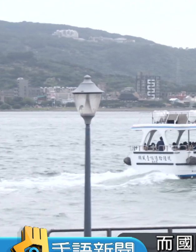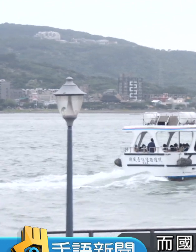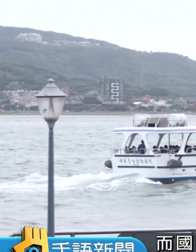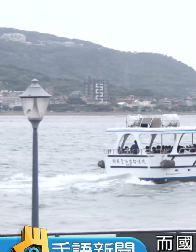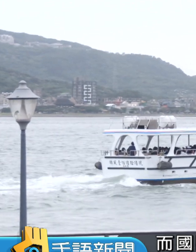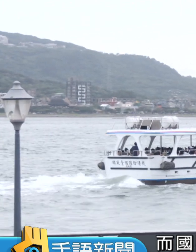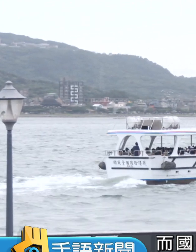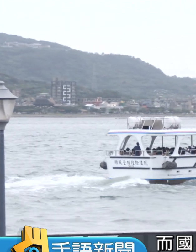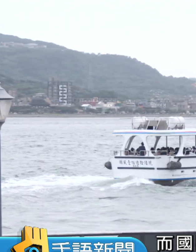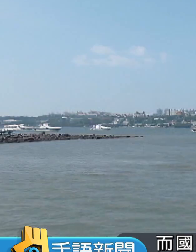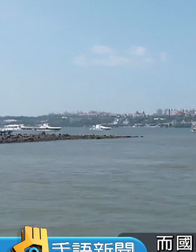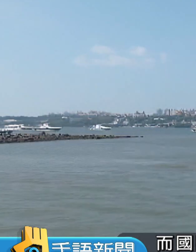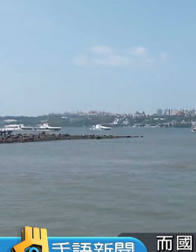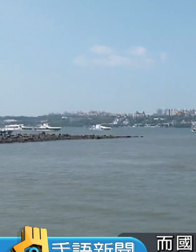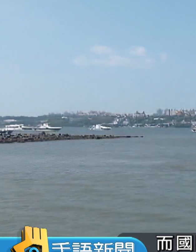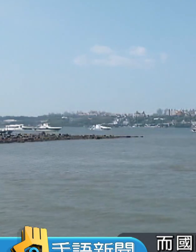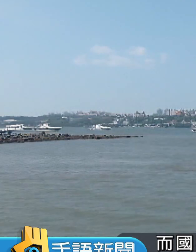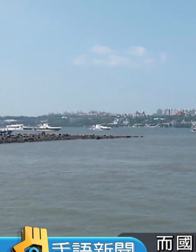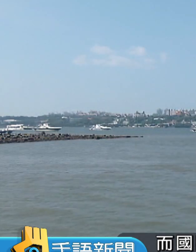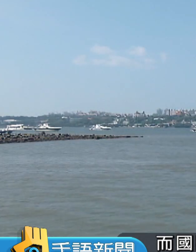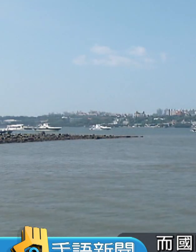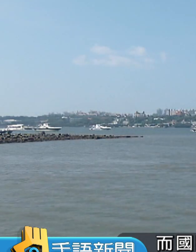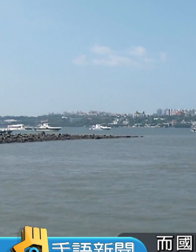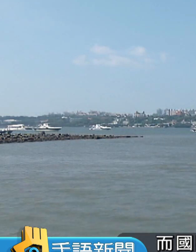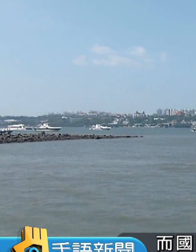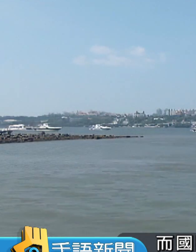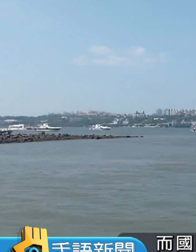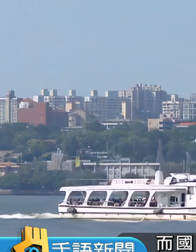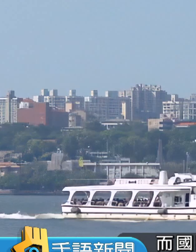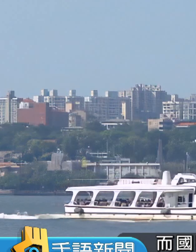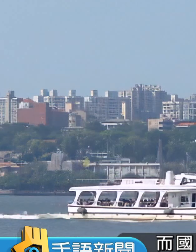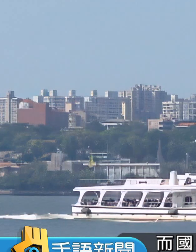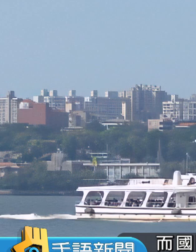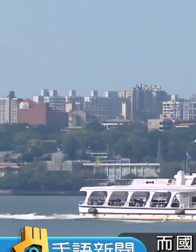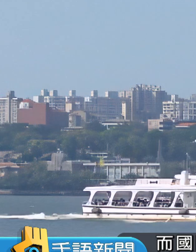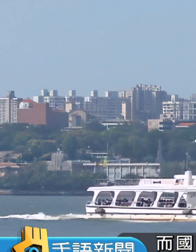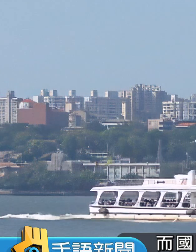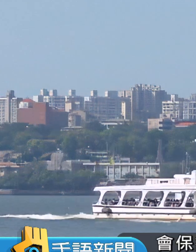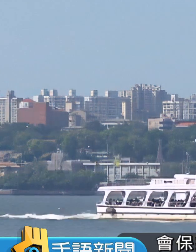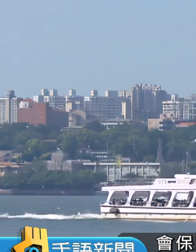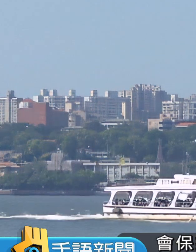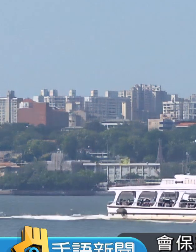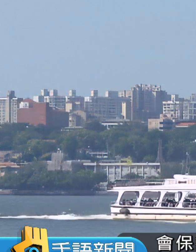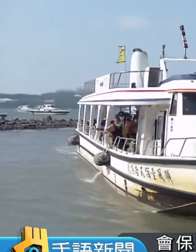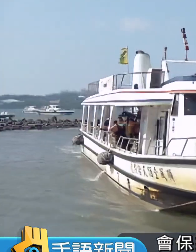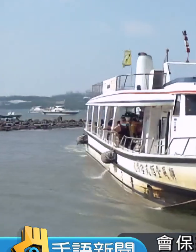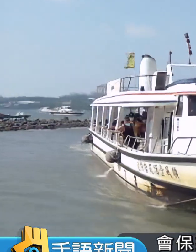这并非第一级，但强调不排除是中方灰色地带袭扰的作为，会保持警觉，也将从